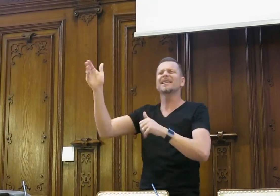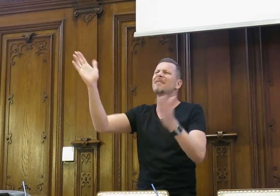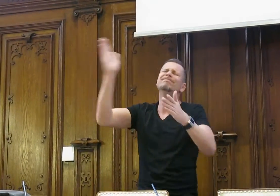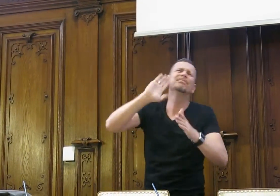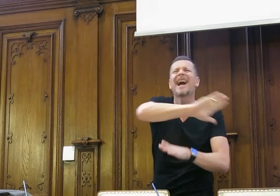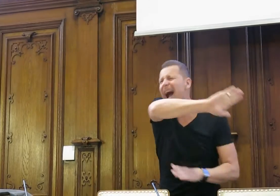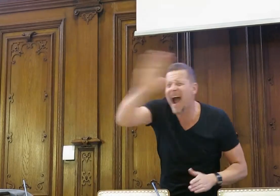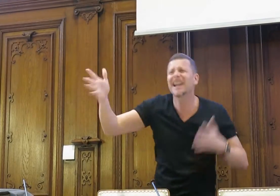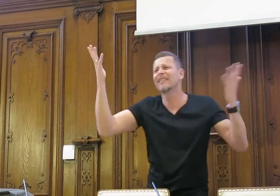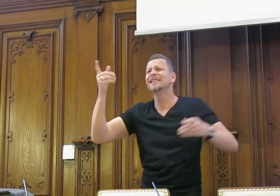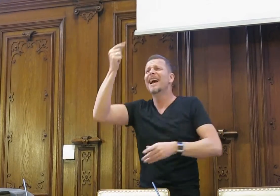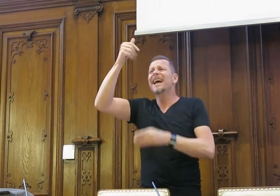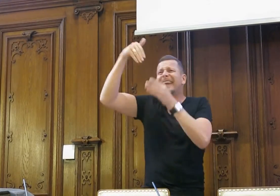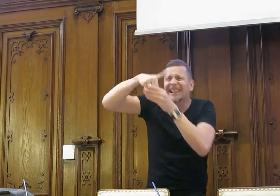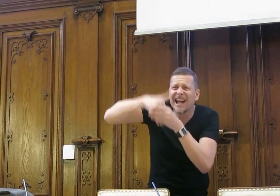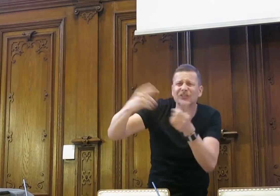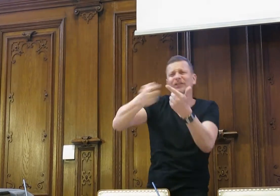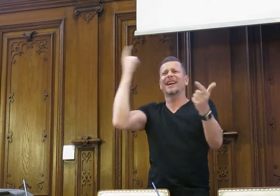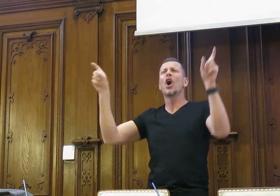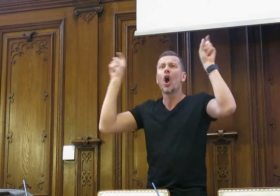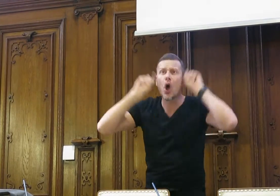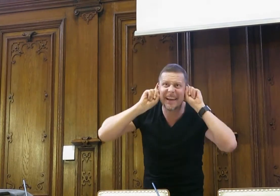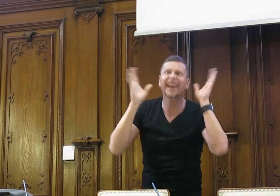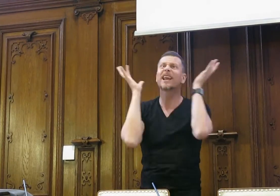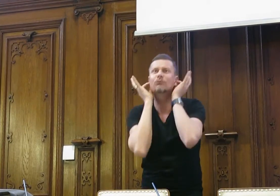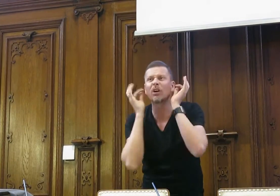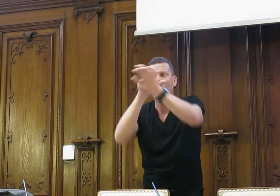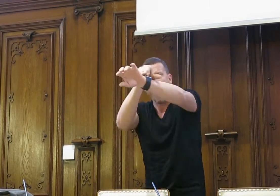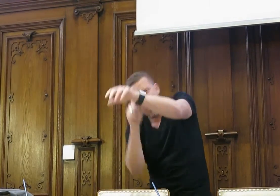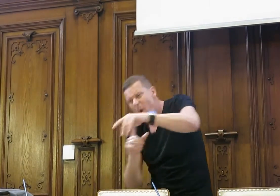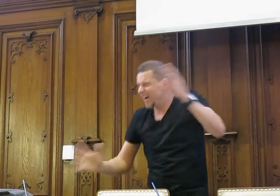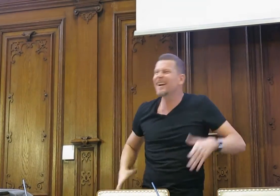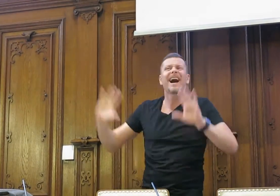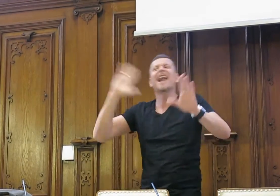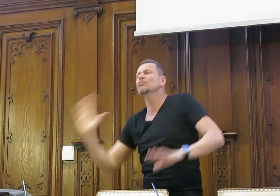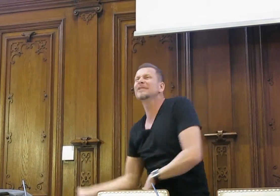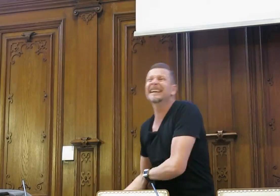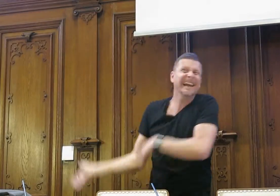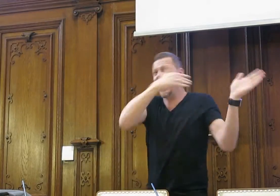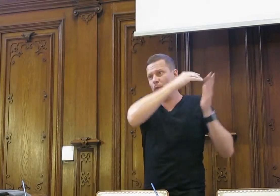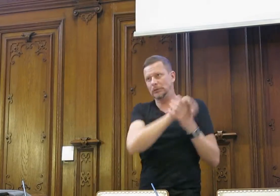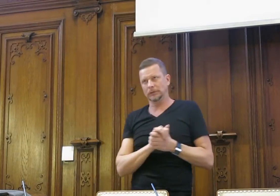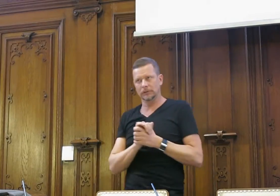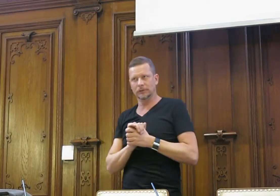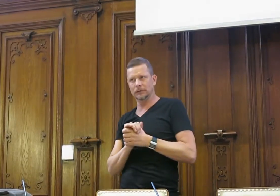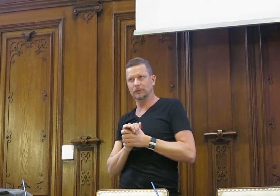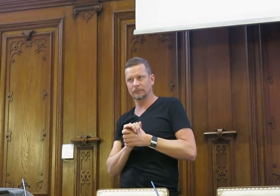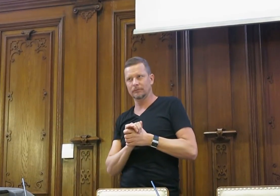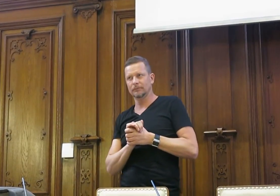die Flugbegleiterin, sagt, bitte alle, die hier die Geldtaschen, Hörgeräte, Schmuck, alles eingesteckt haben, das muss einfach raus. Bitte,